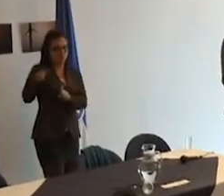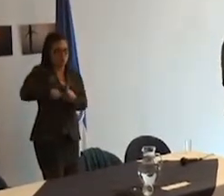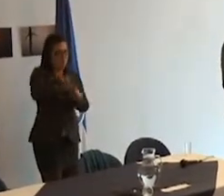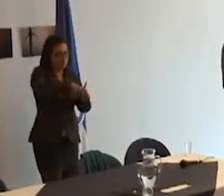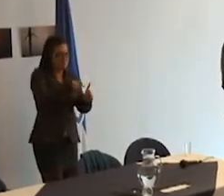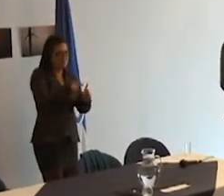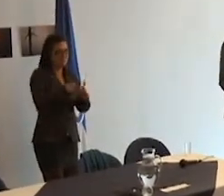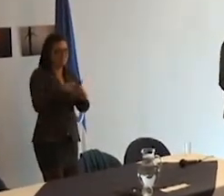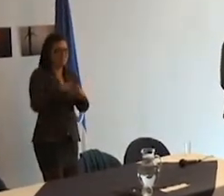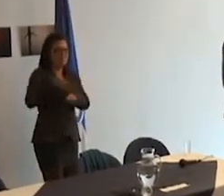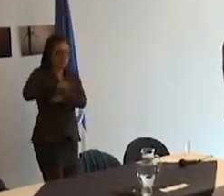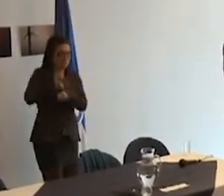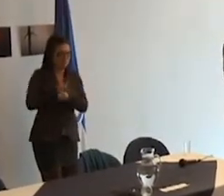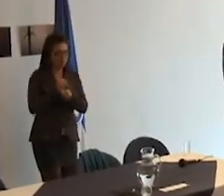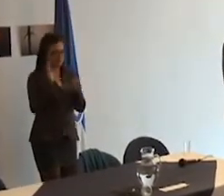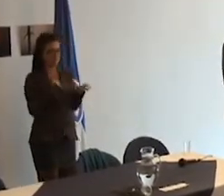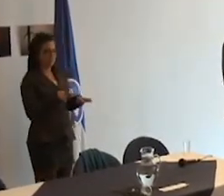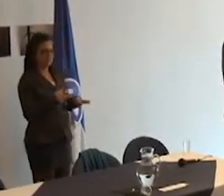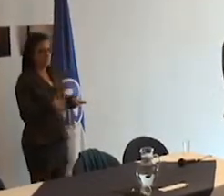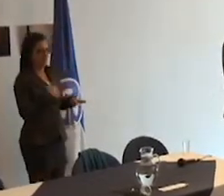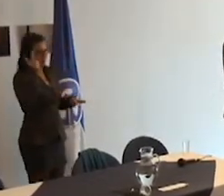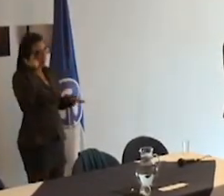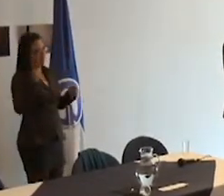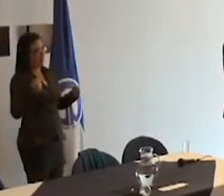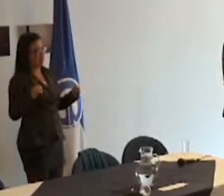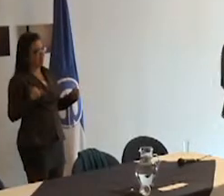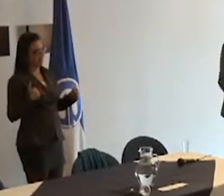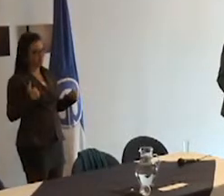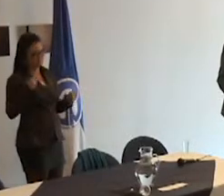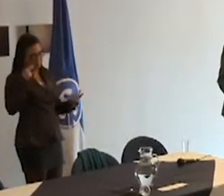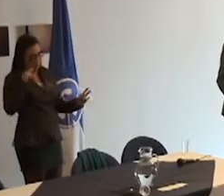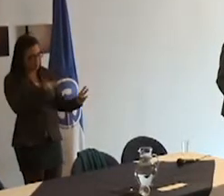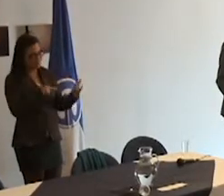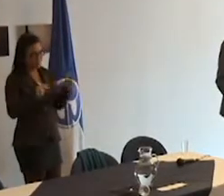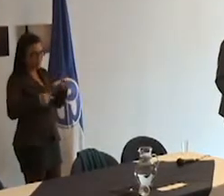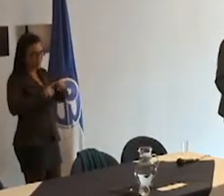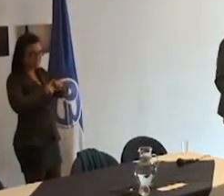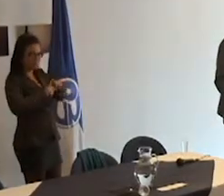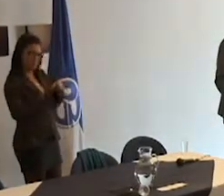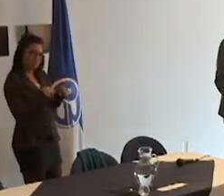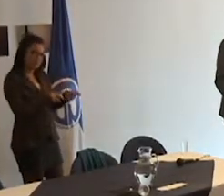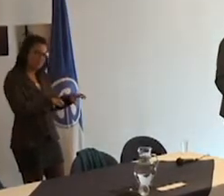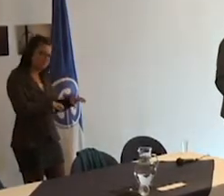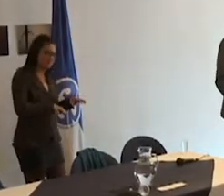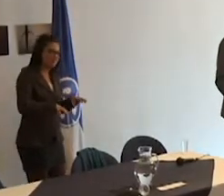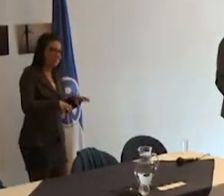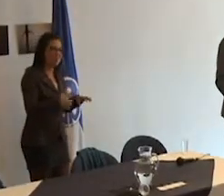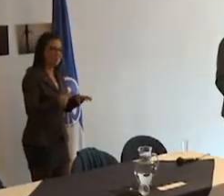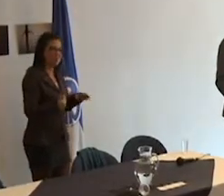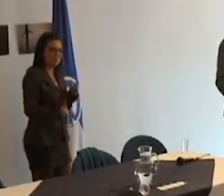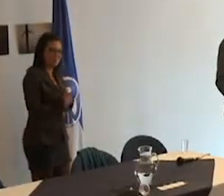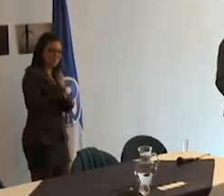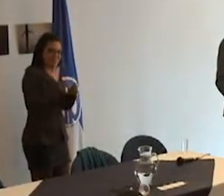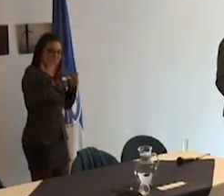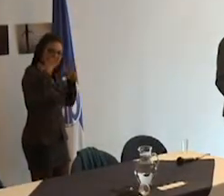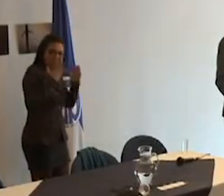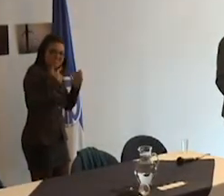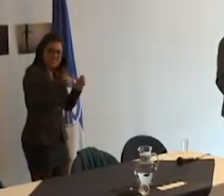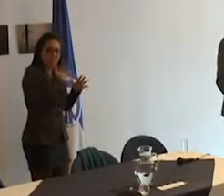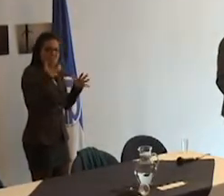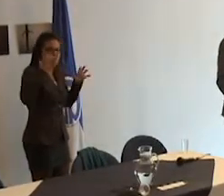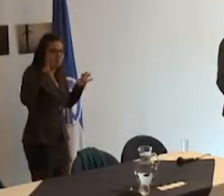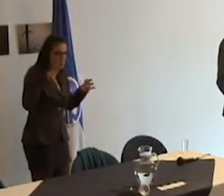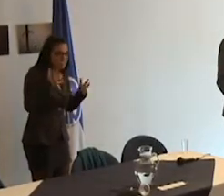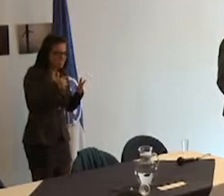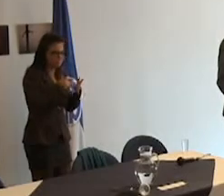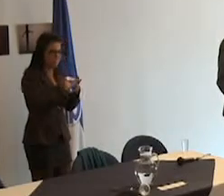y de instituciones que desde perspectivas distintas y con acciones disímiles comienzan a ocuparse del monstruo,